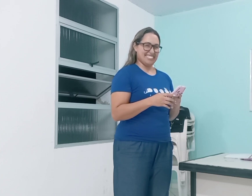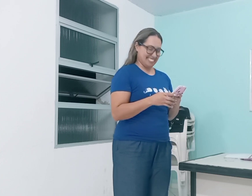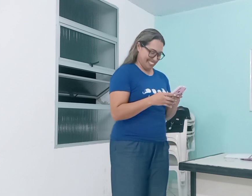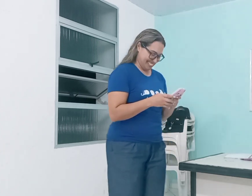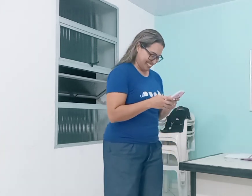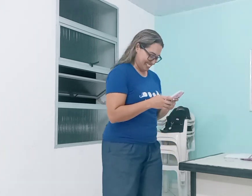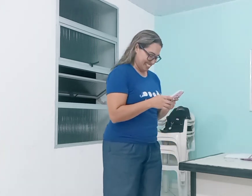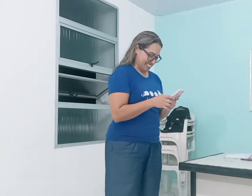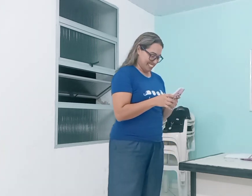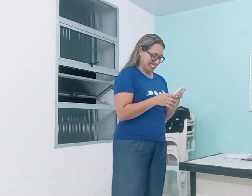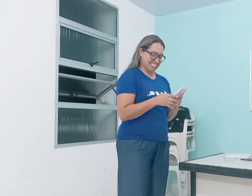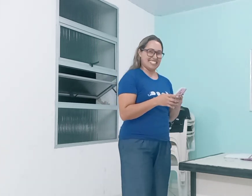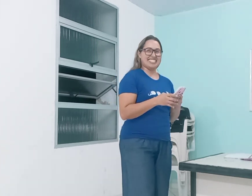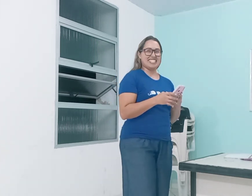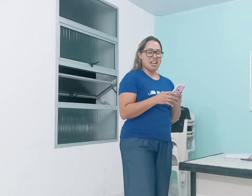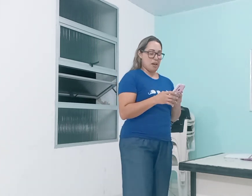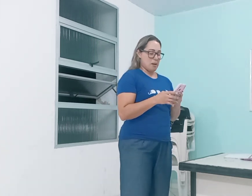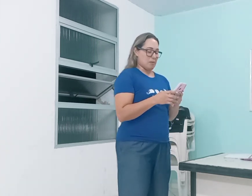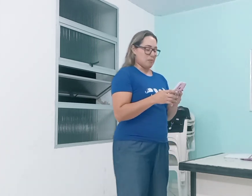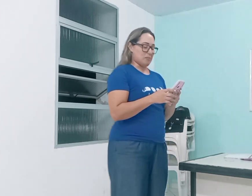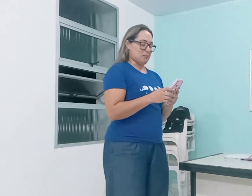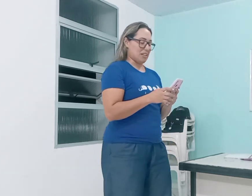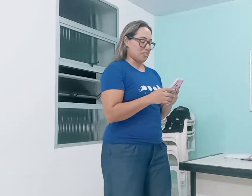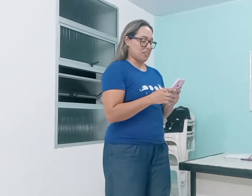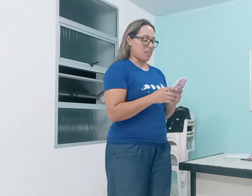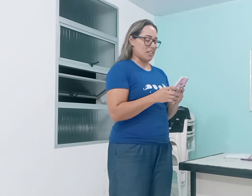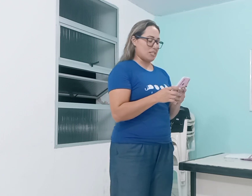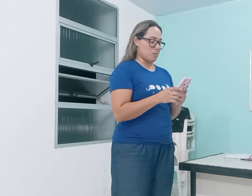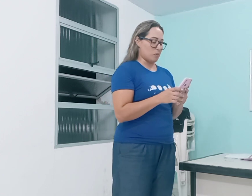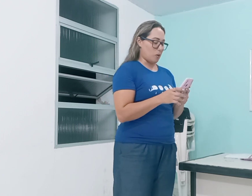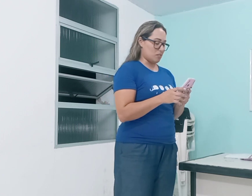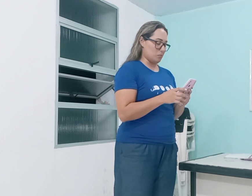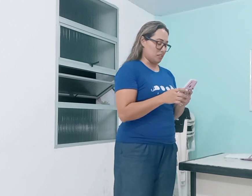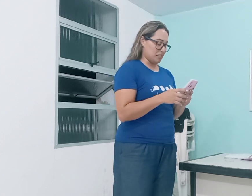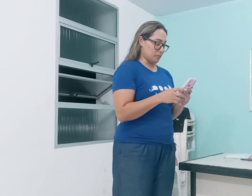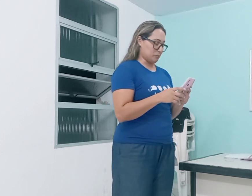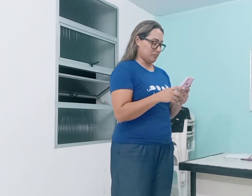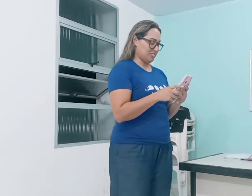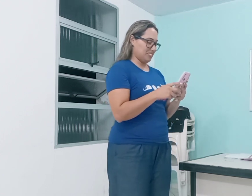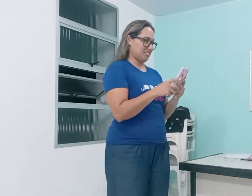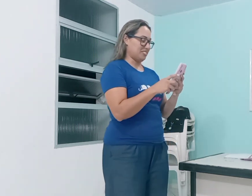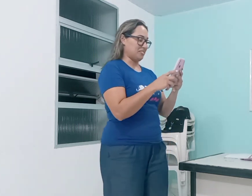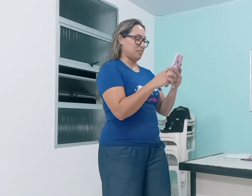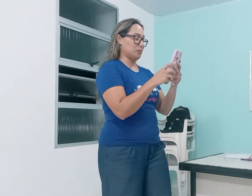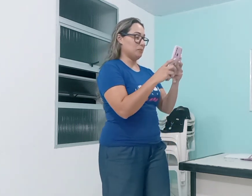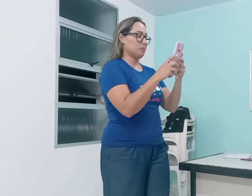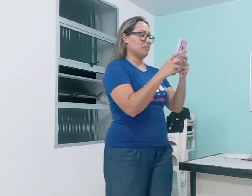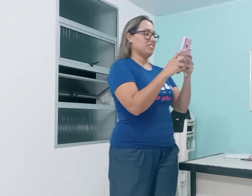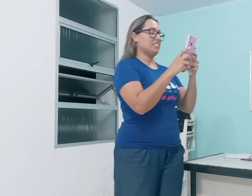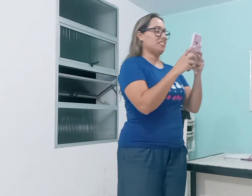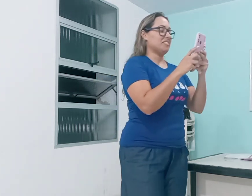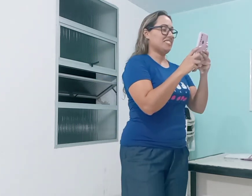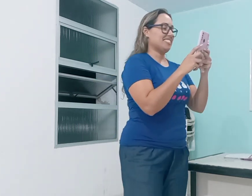Eu tô filmando. A Sandra vai ser o próximo. Eu tô olhando mais. Faz a